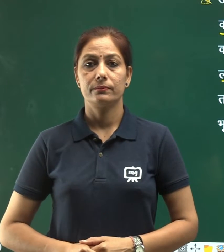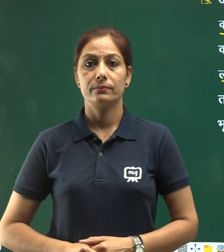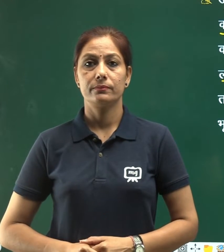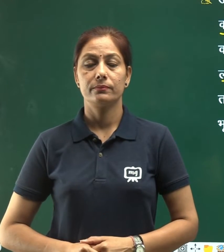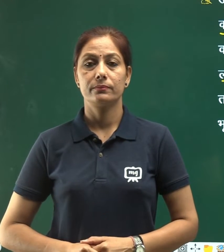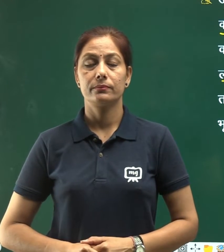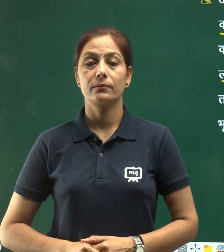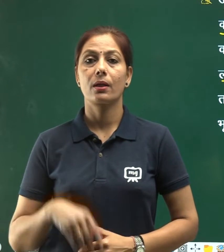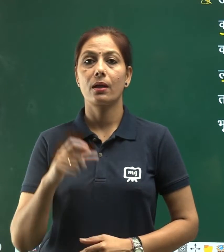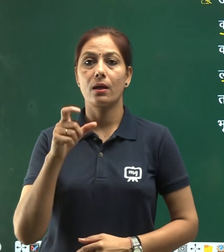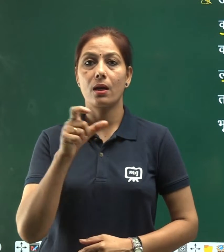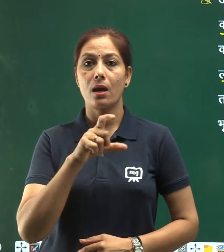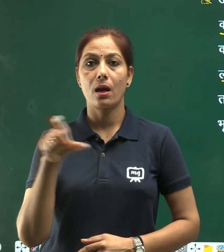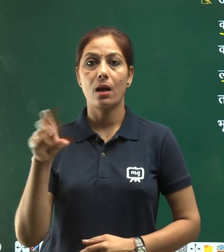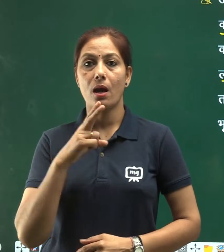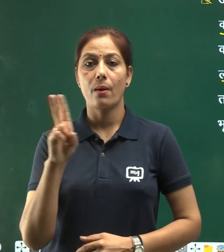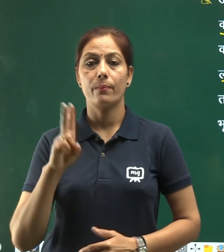सुबीर बनर्जी